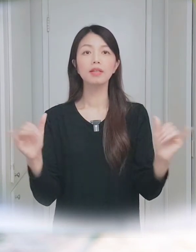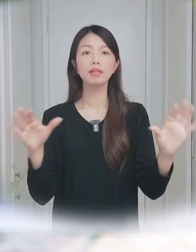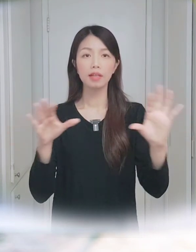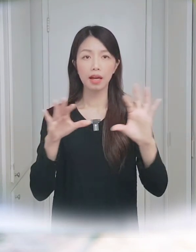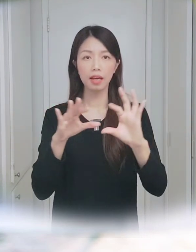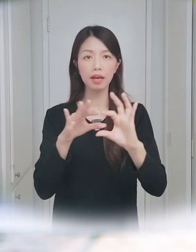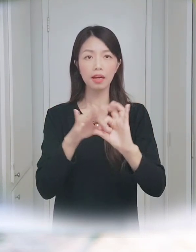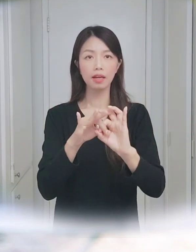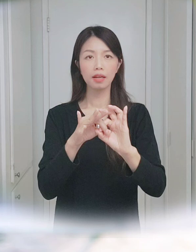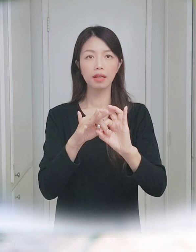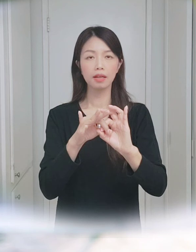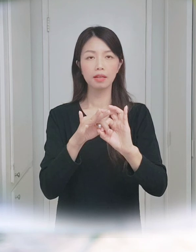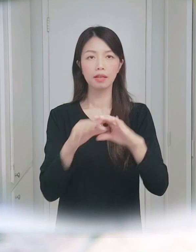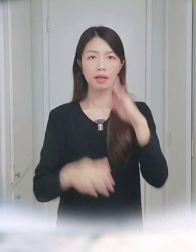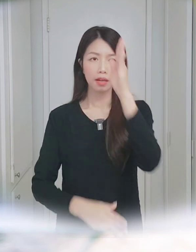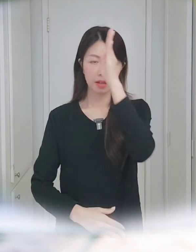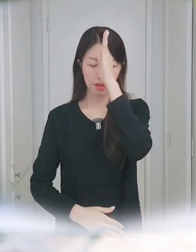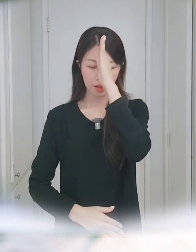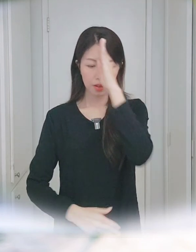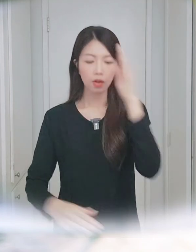병든 자의